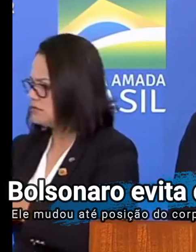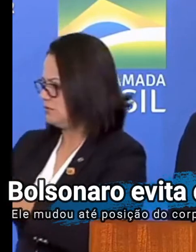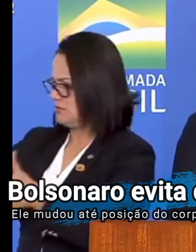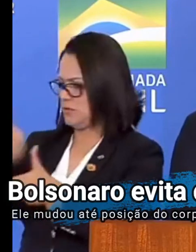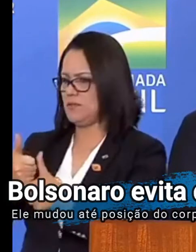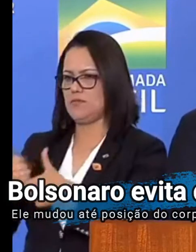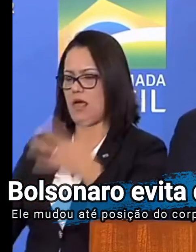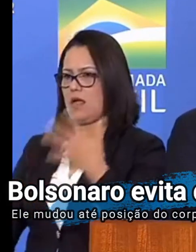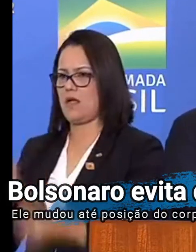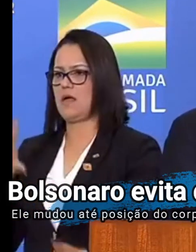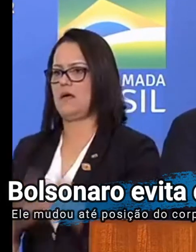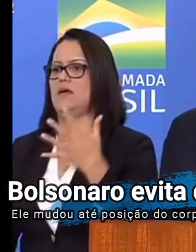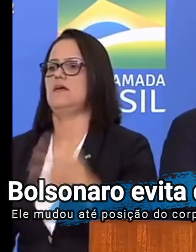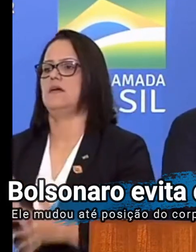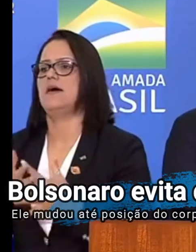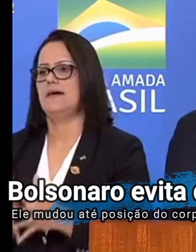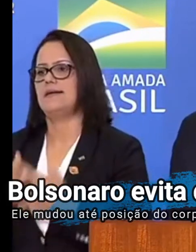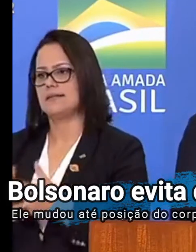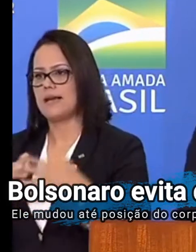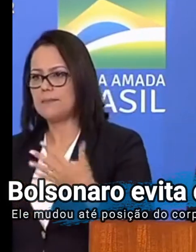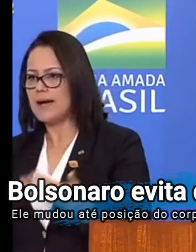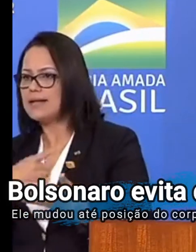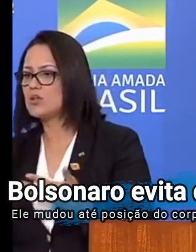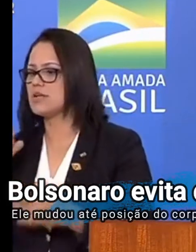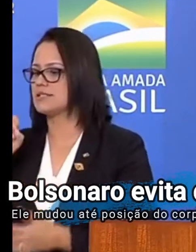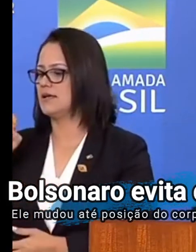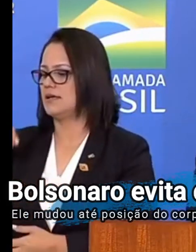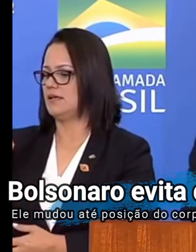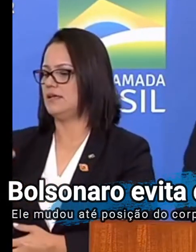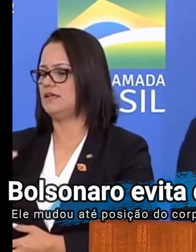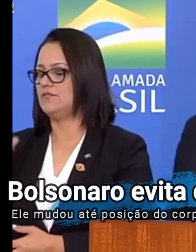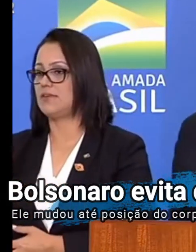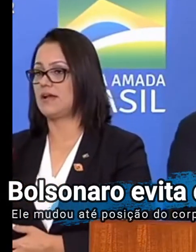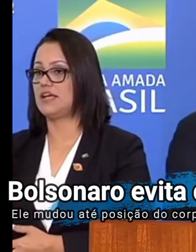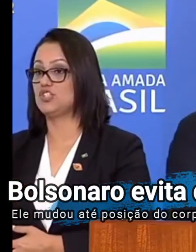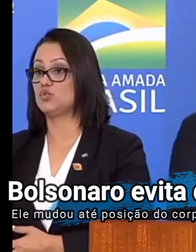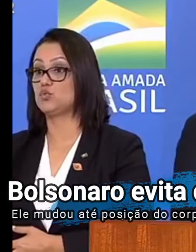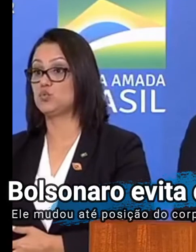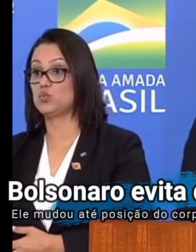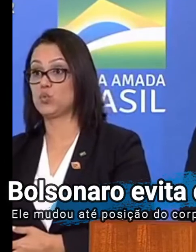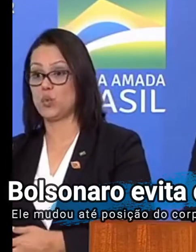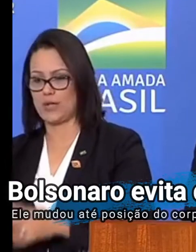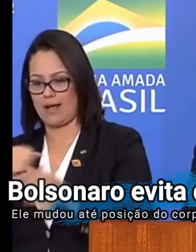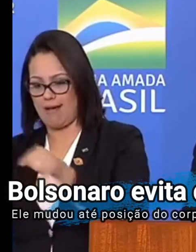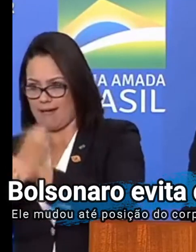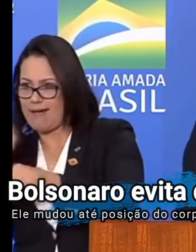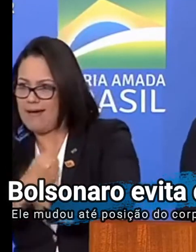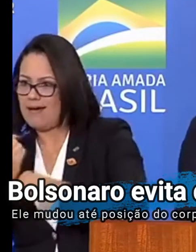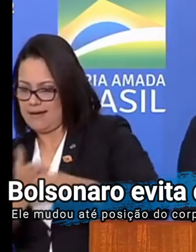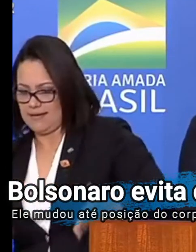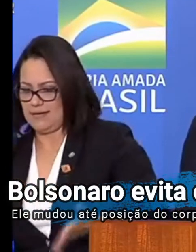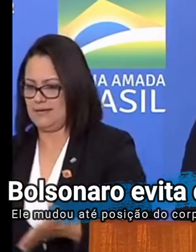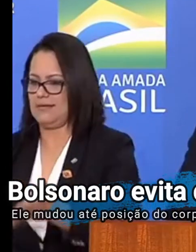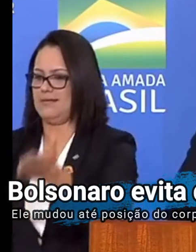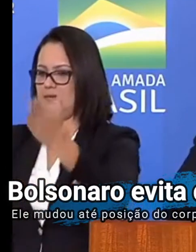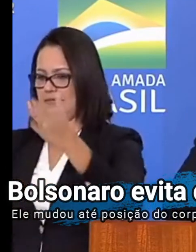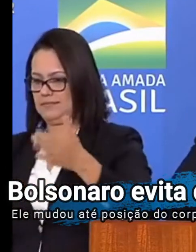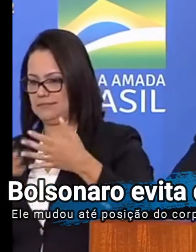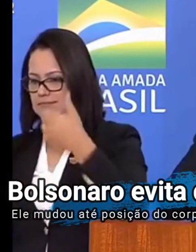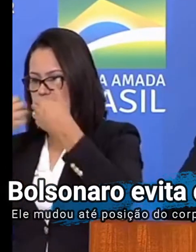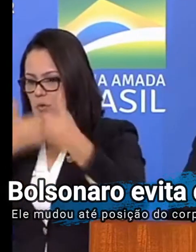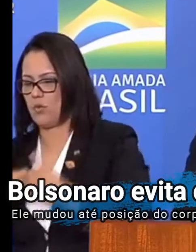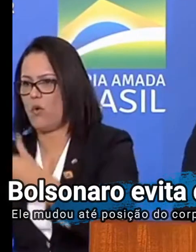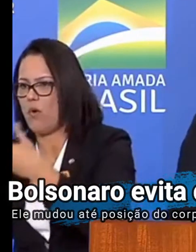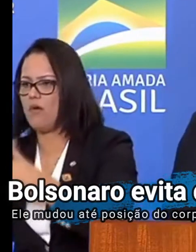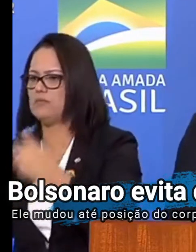atrapalha a nova nossa estrutura do capitão tarcísio quando quer rasgar uma estrada ou que é duplicada lá o que é